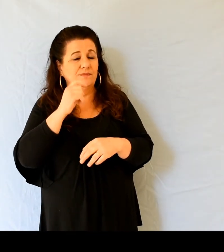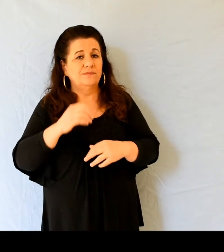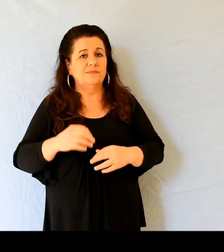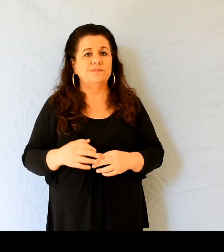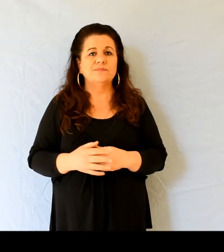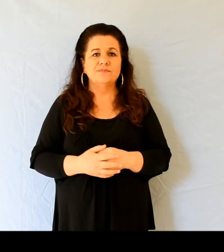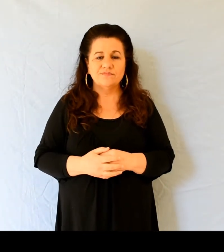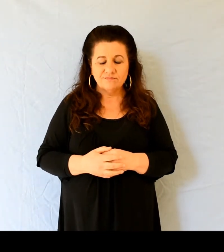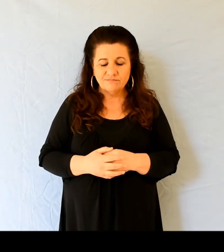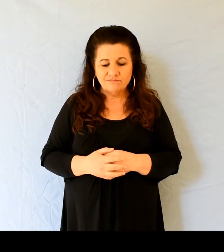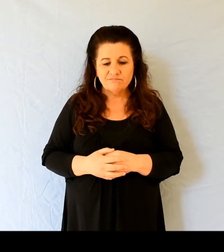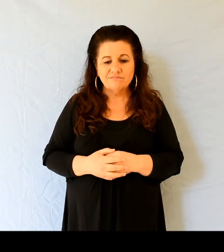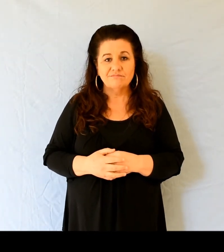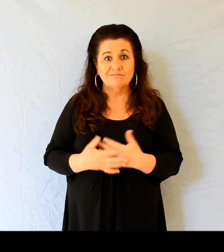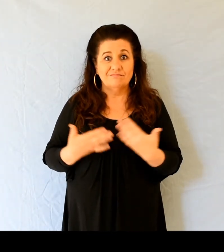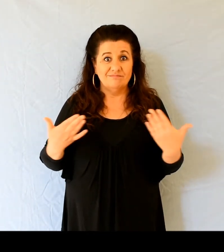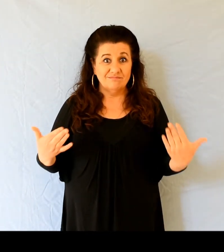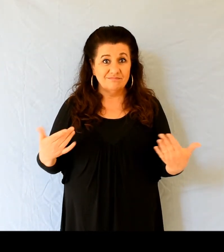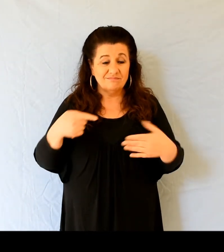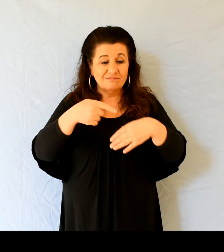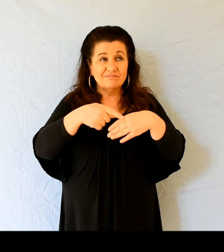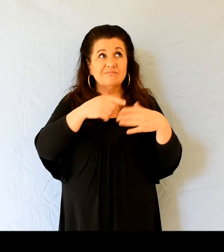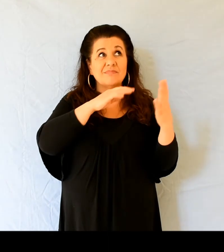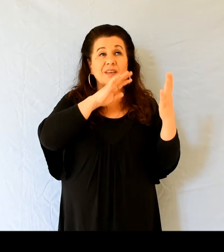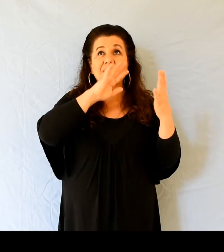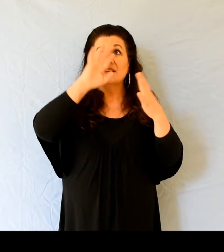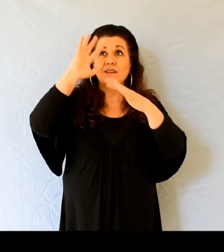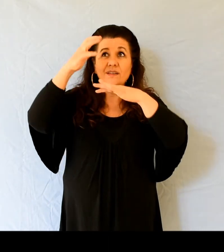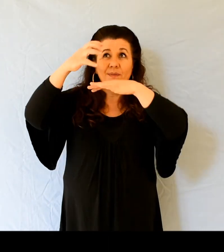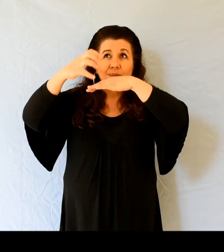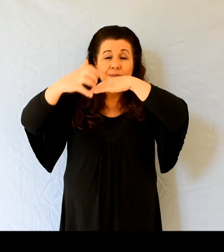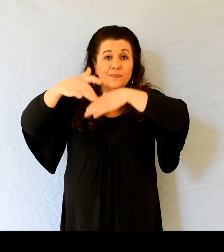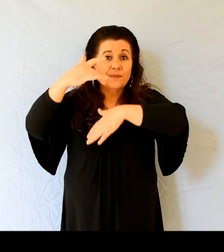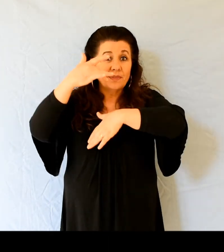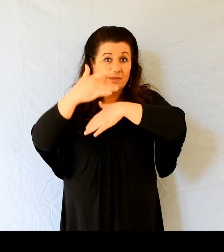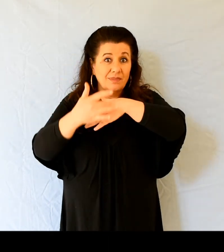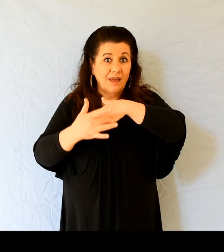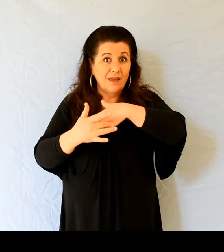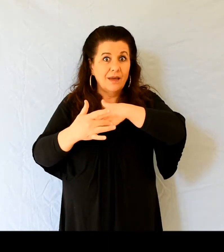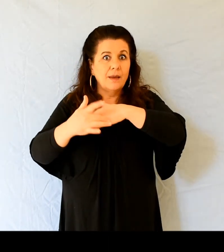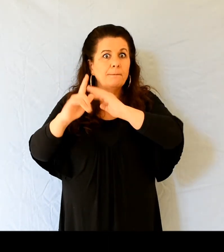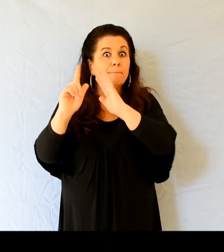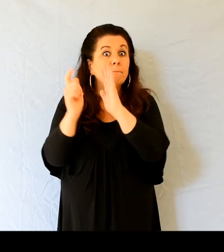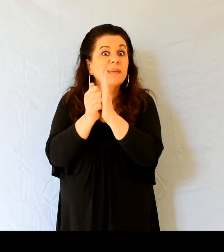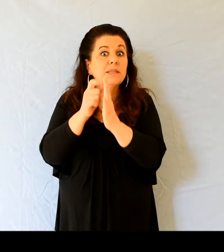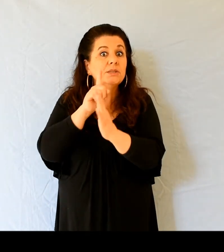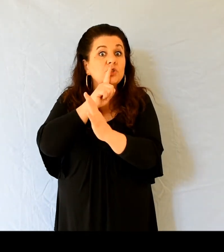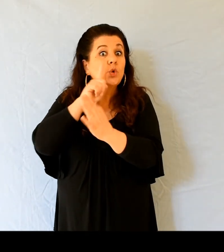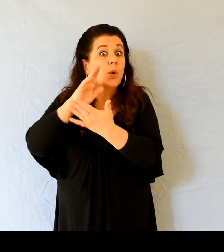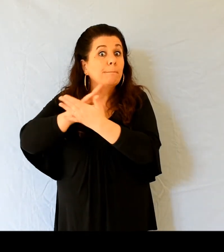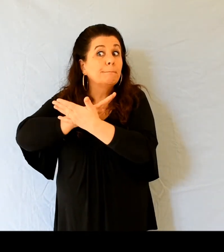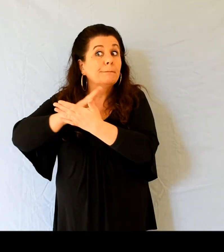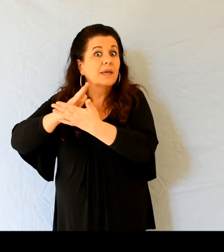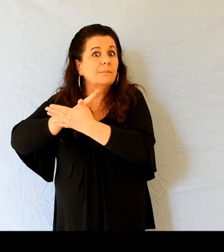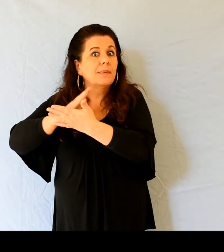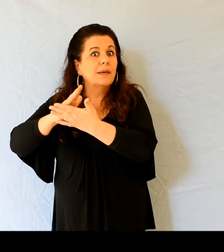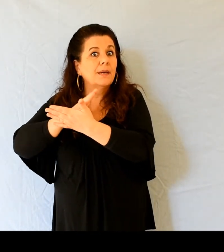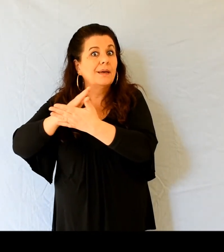Déjà, il se faisait tard. Or, comme c'était le jour de la préparation qui précédait le